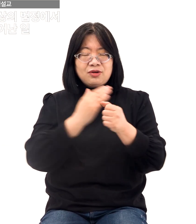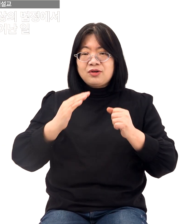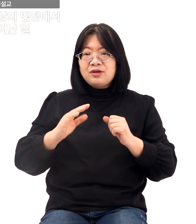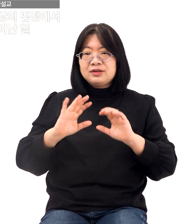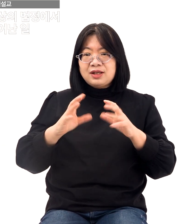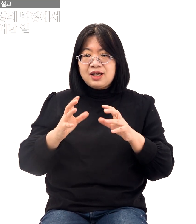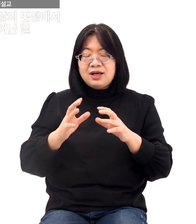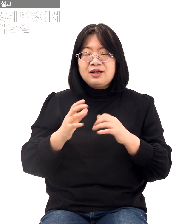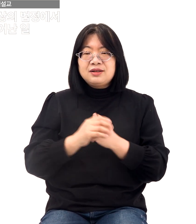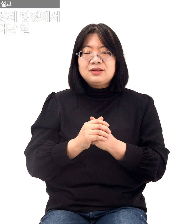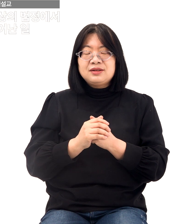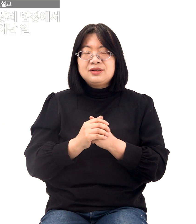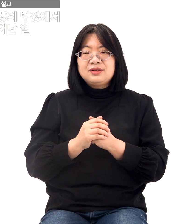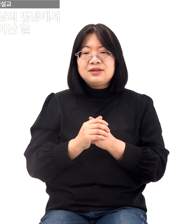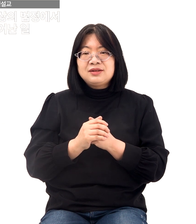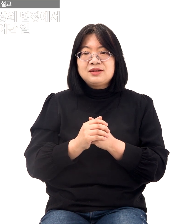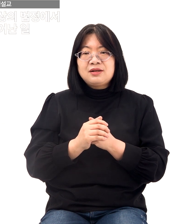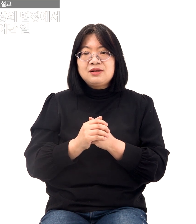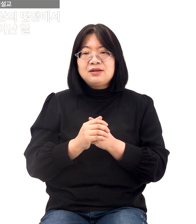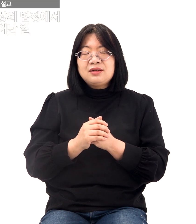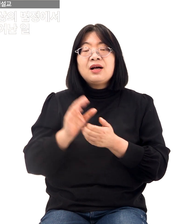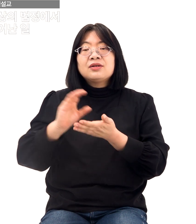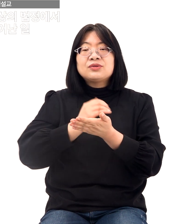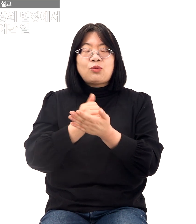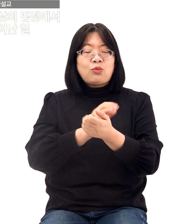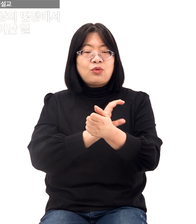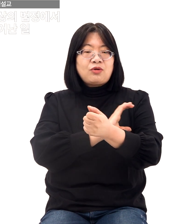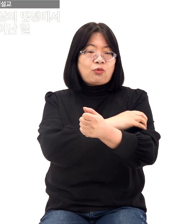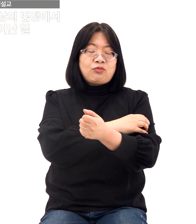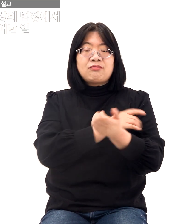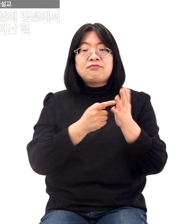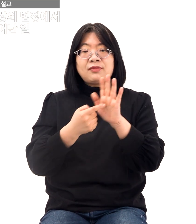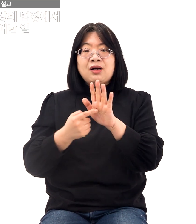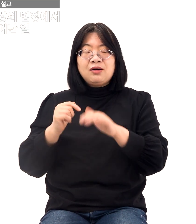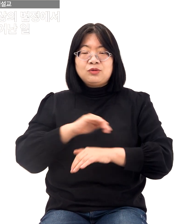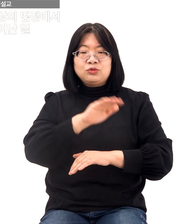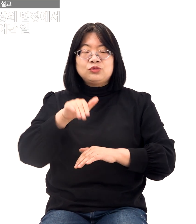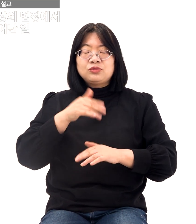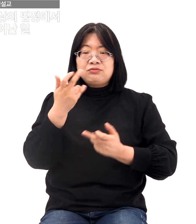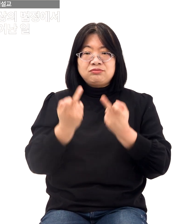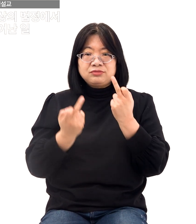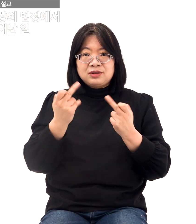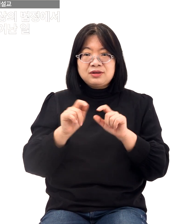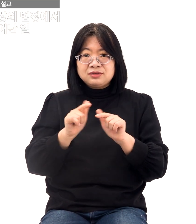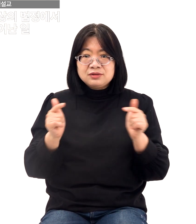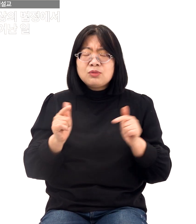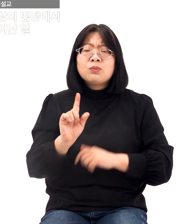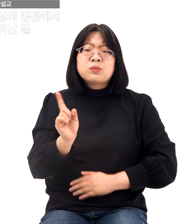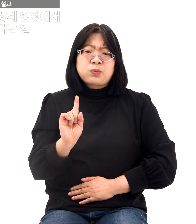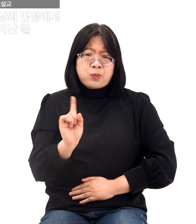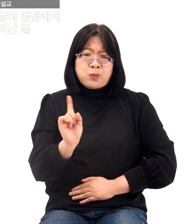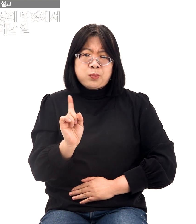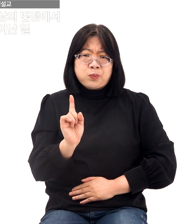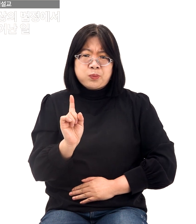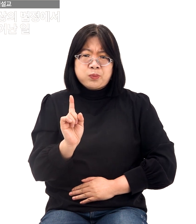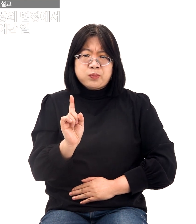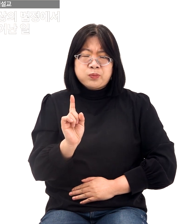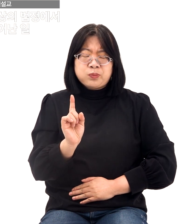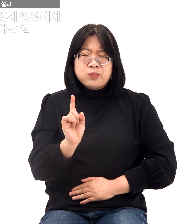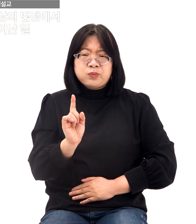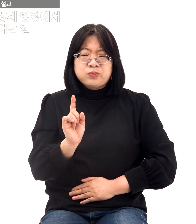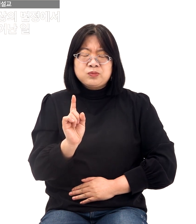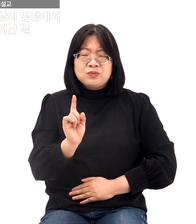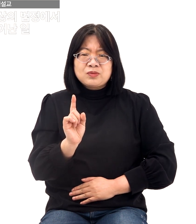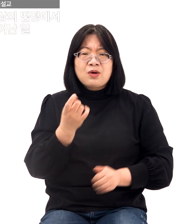나라와 또 그의 그리스도의 권세가 나타났으니 우리 형제들을 뭐하든